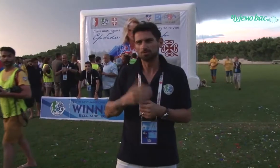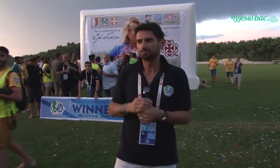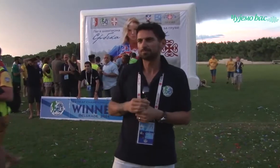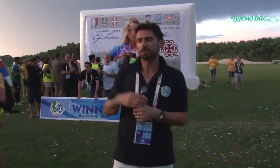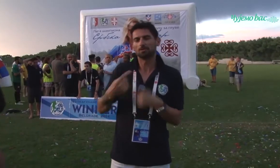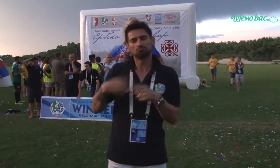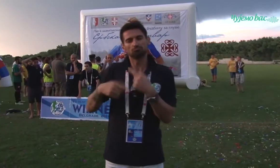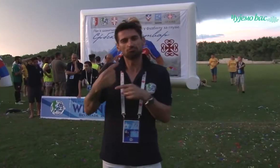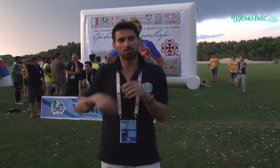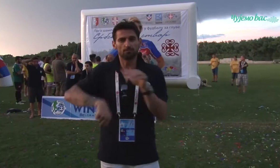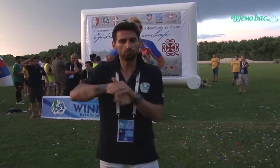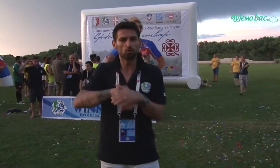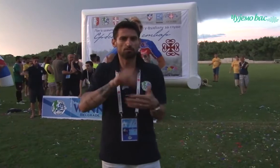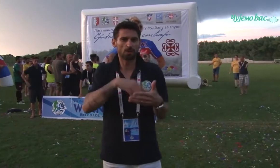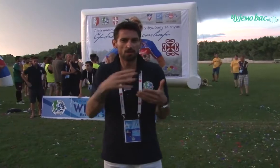zaista su vrlo dobro posao radili.